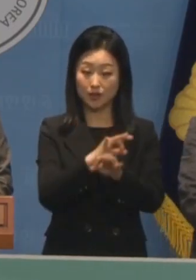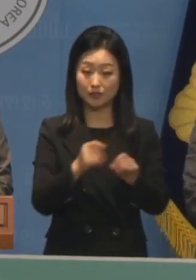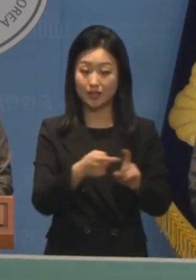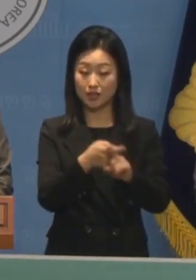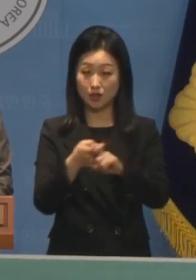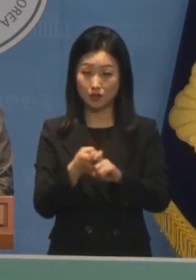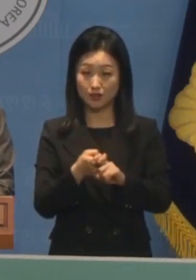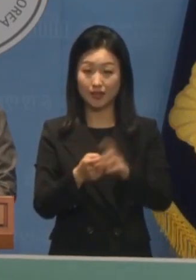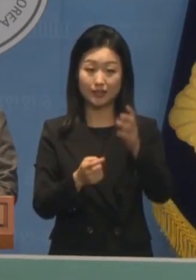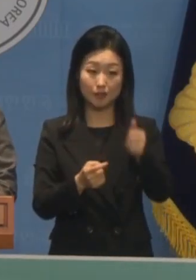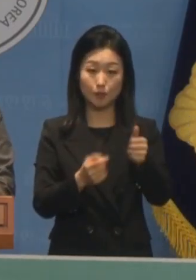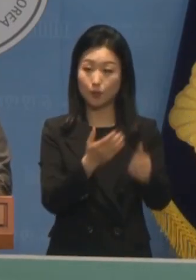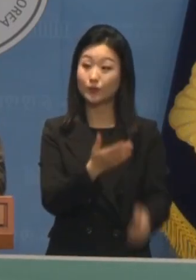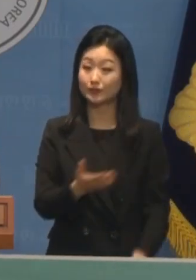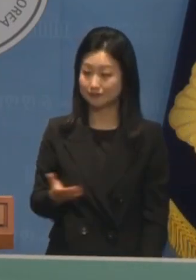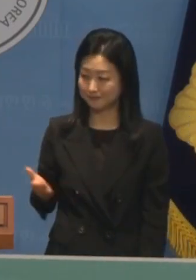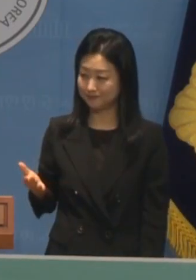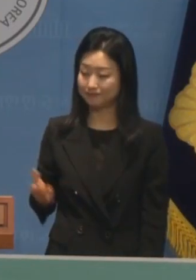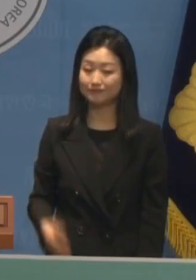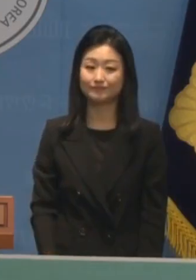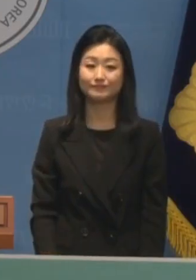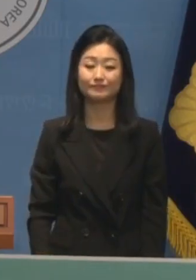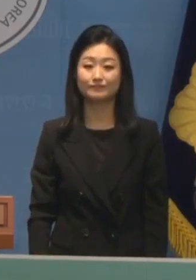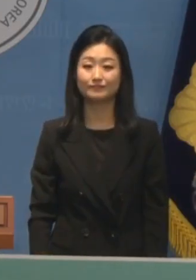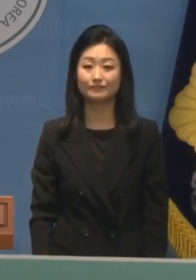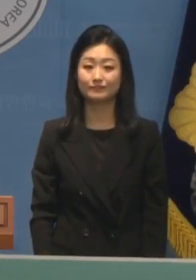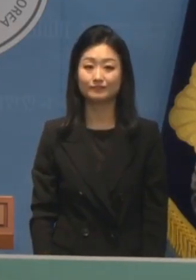말씀 듣겠습니다.